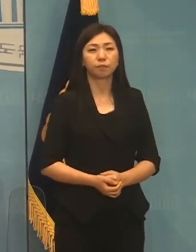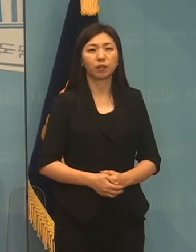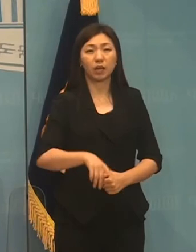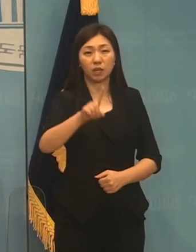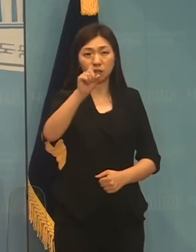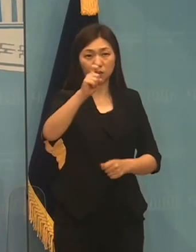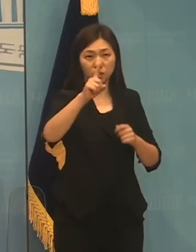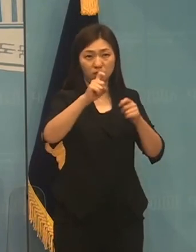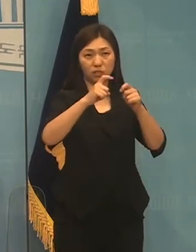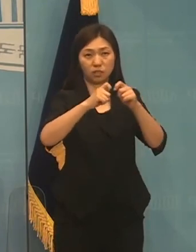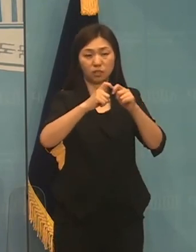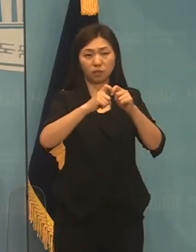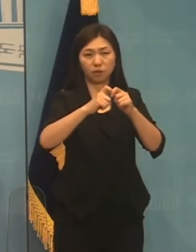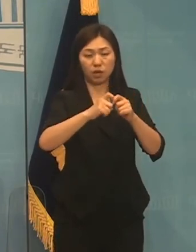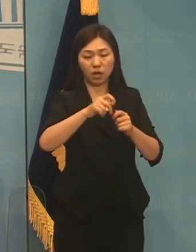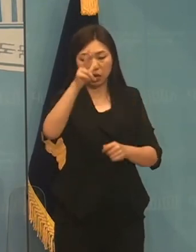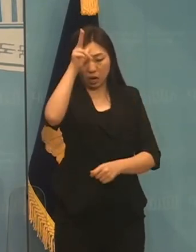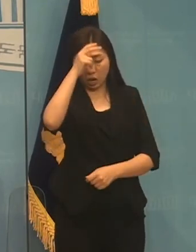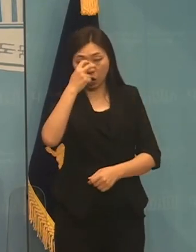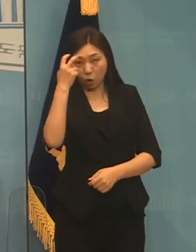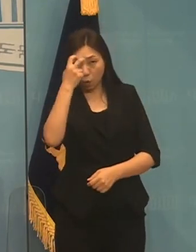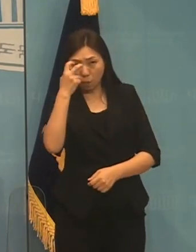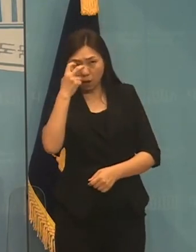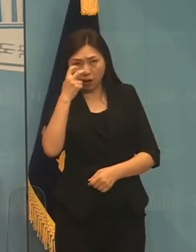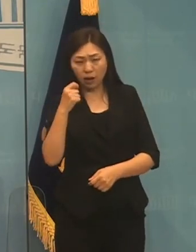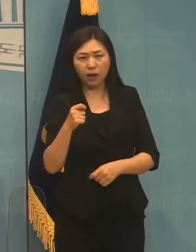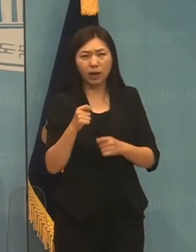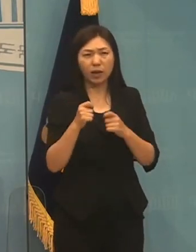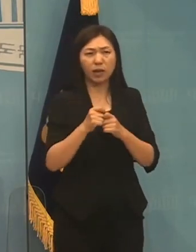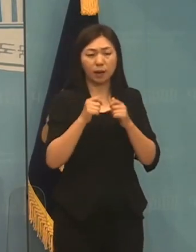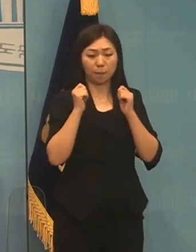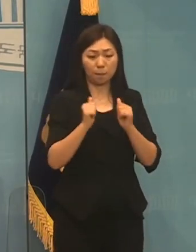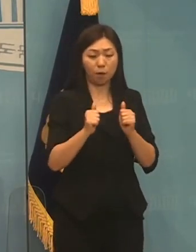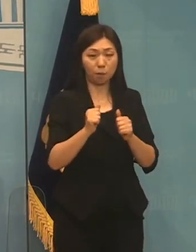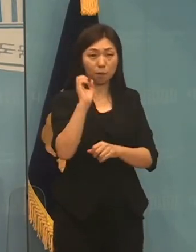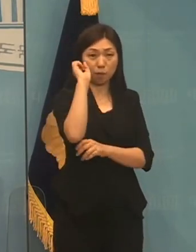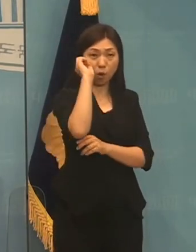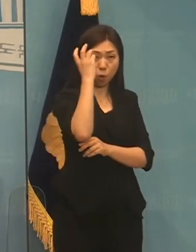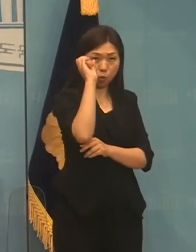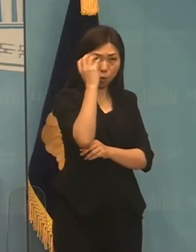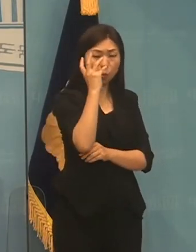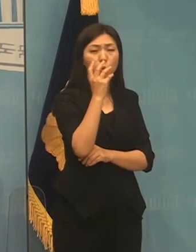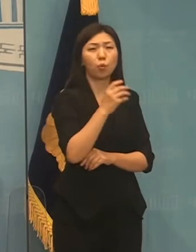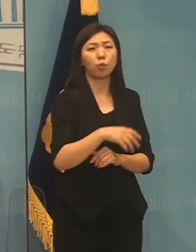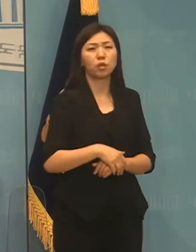열한번째, 검찰, 사법, 언론을